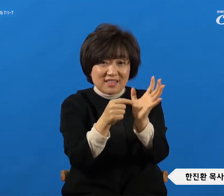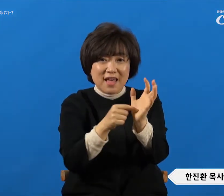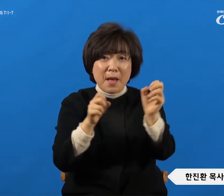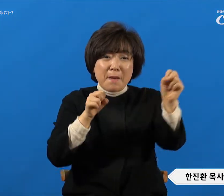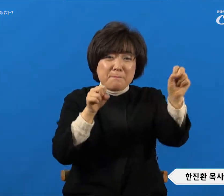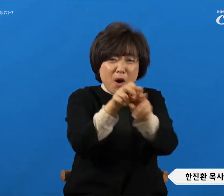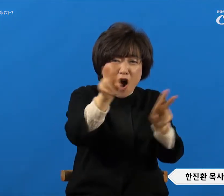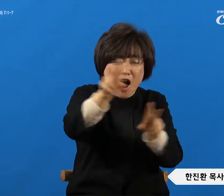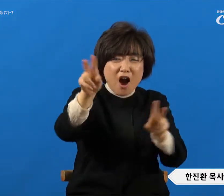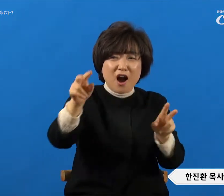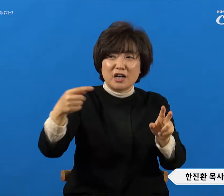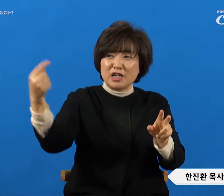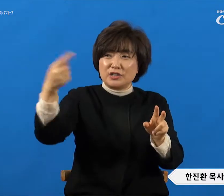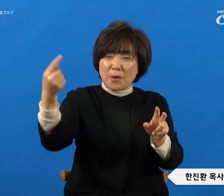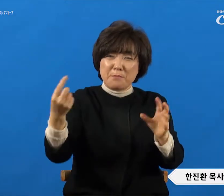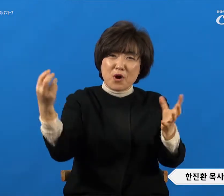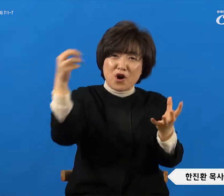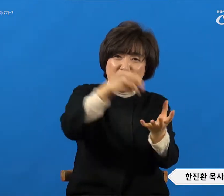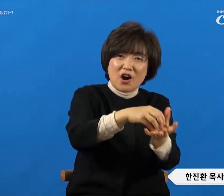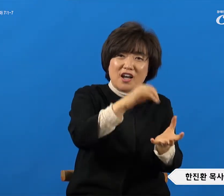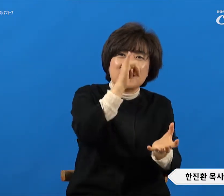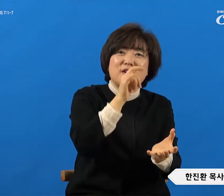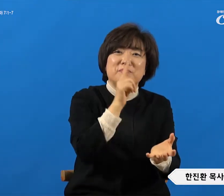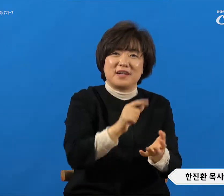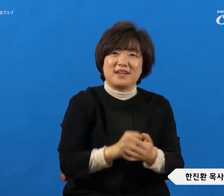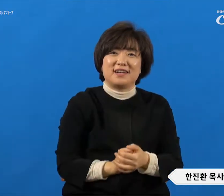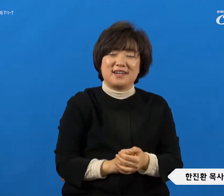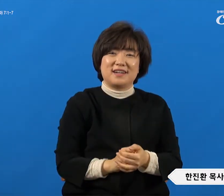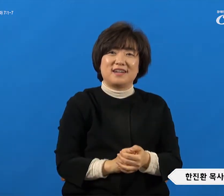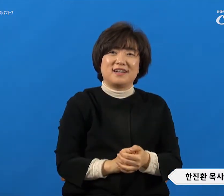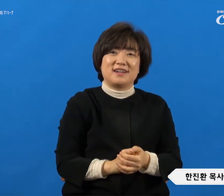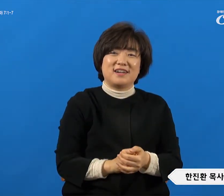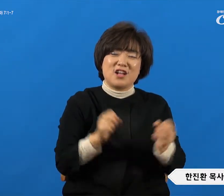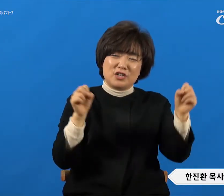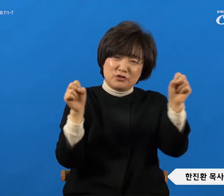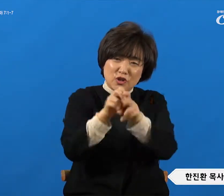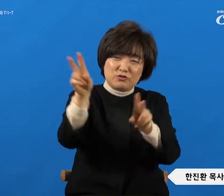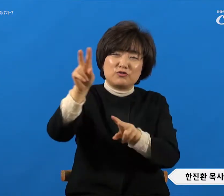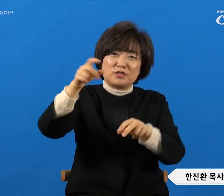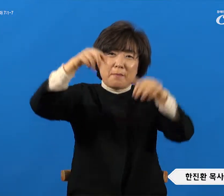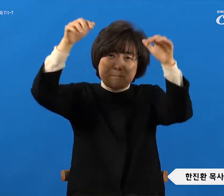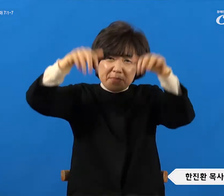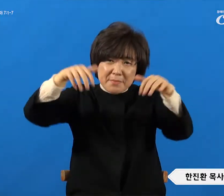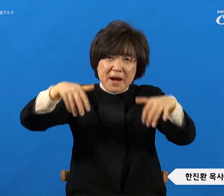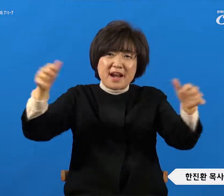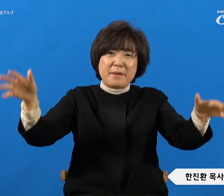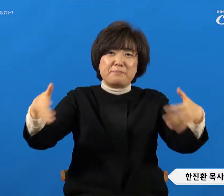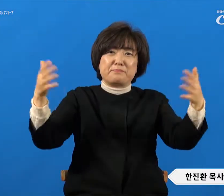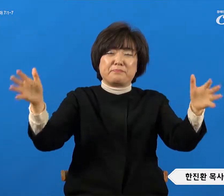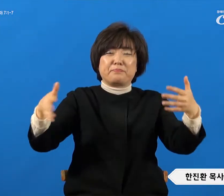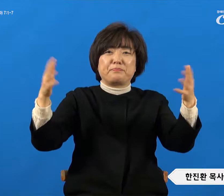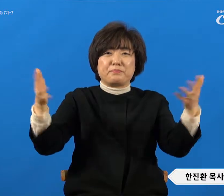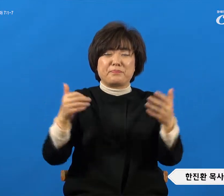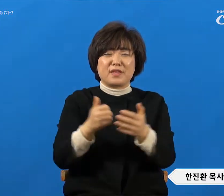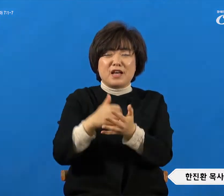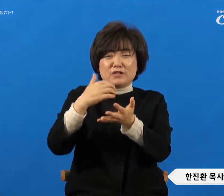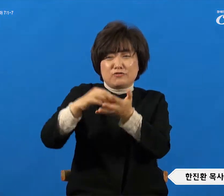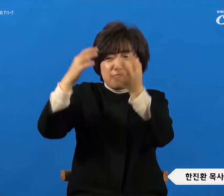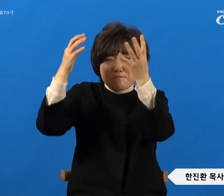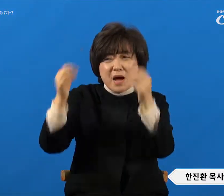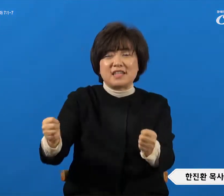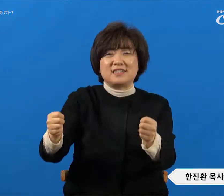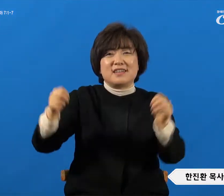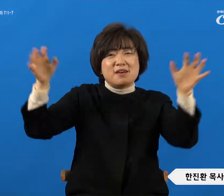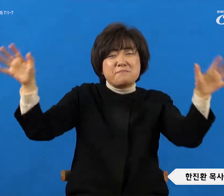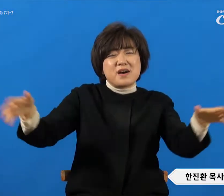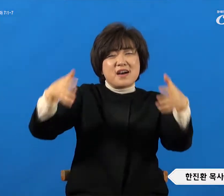비바람 1000번, 뭐 그런 비슷한 시가 있지요. 천둥이 치고 비바람이 불고 수없이 그렇게 해서 한